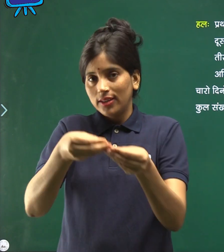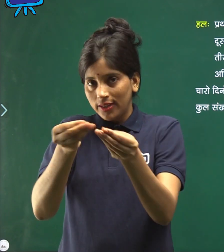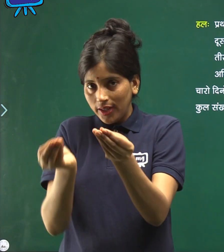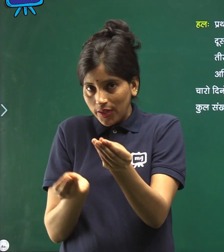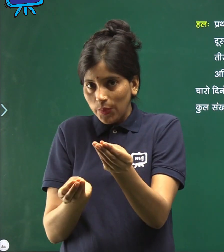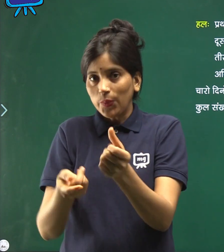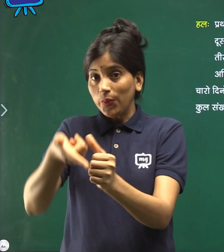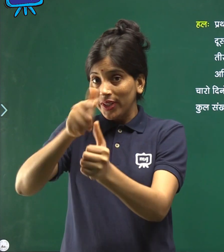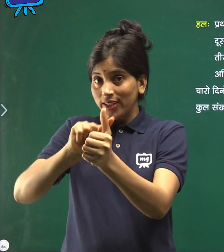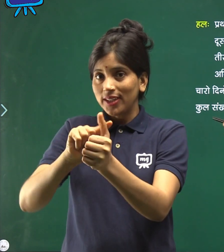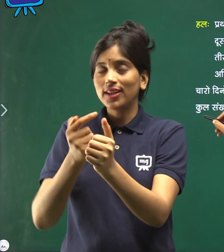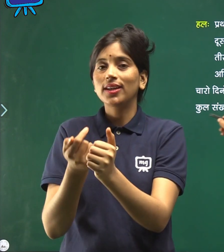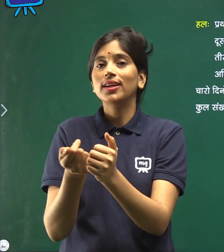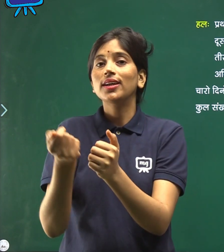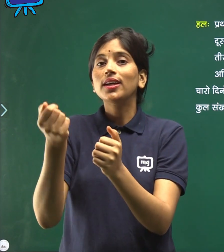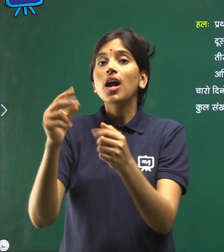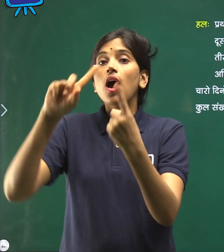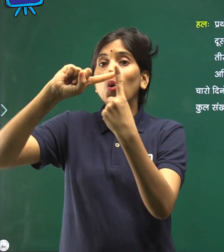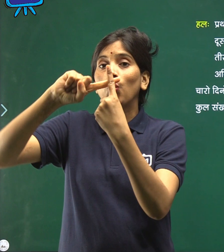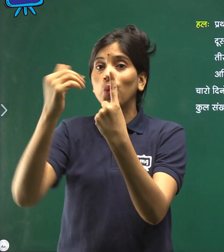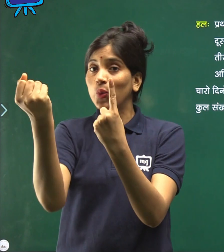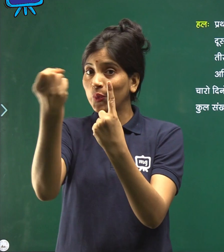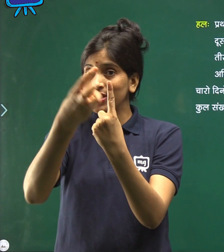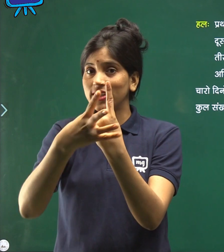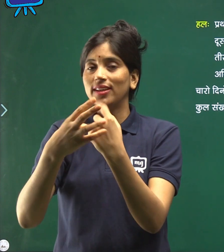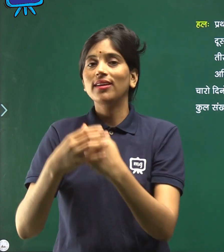टिकटों की कुल संख्या